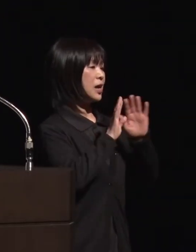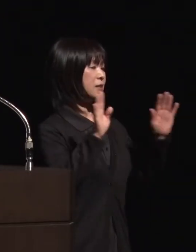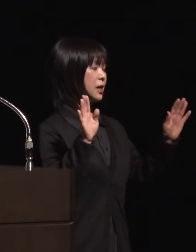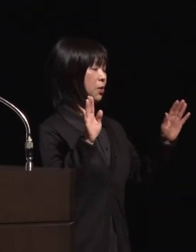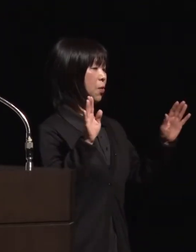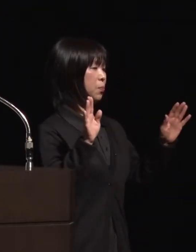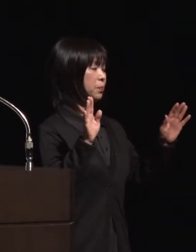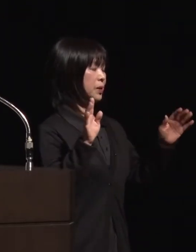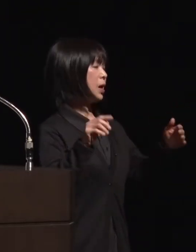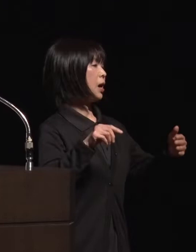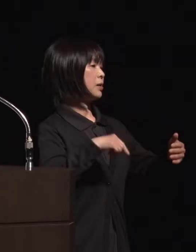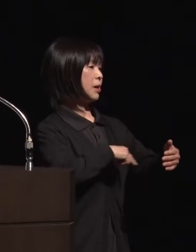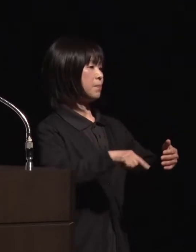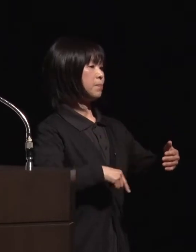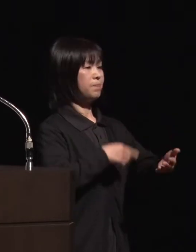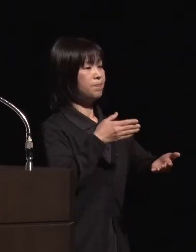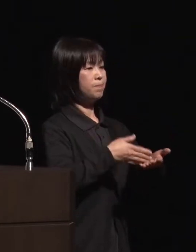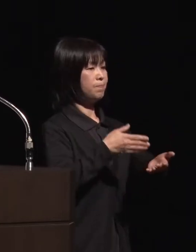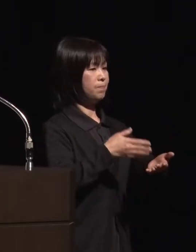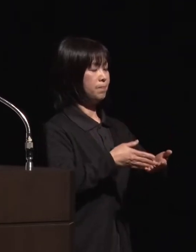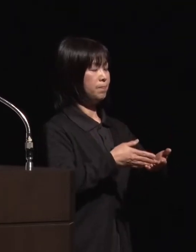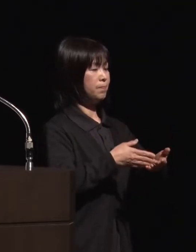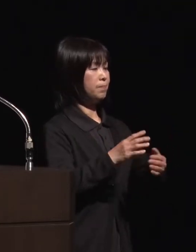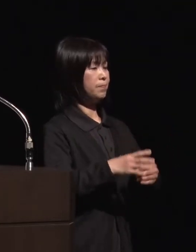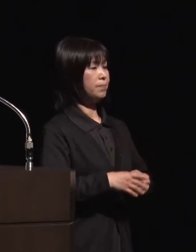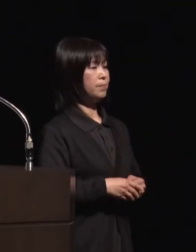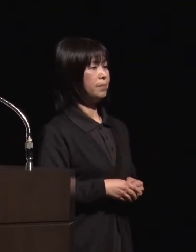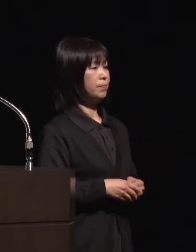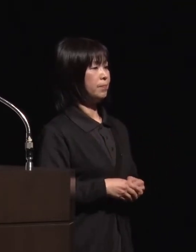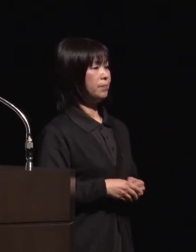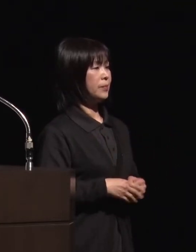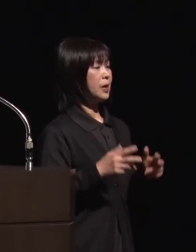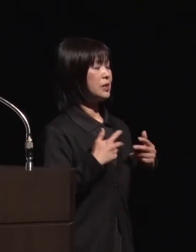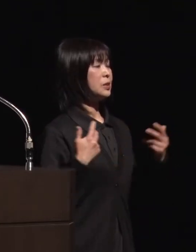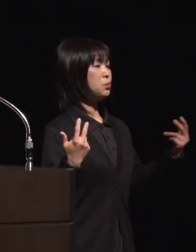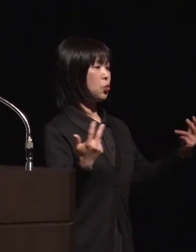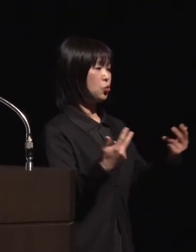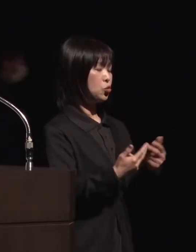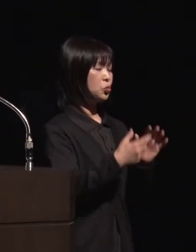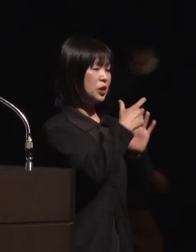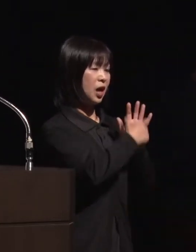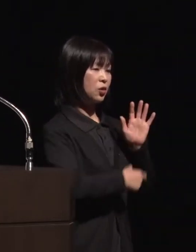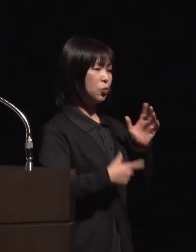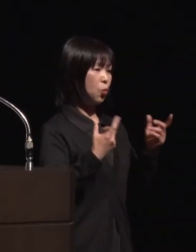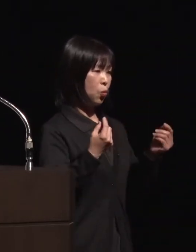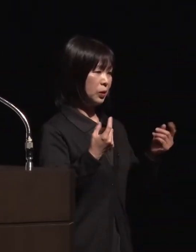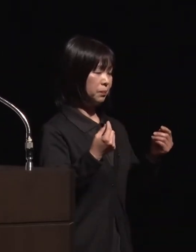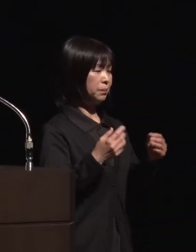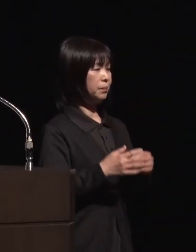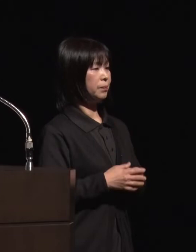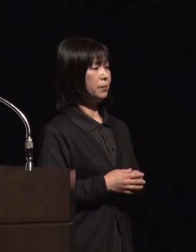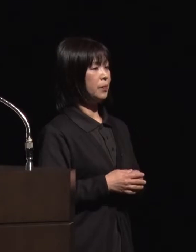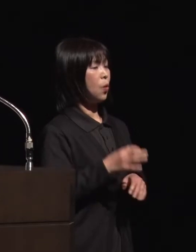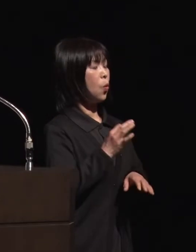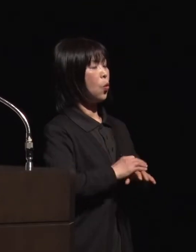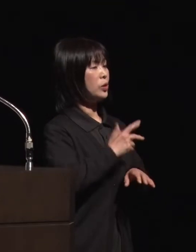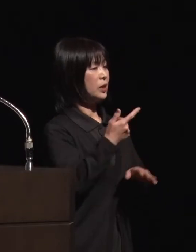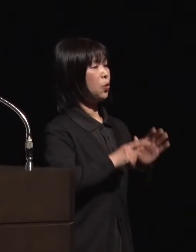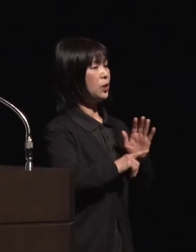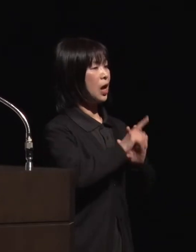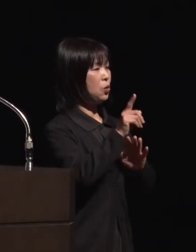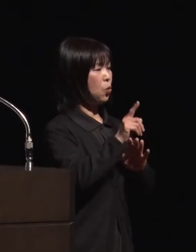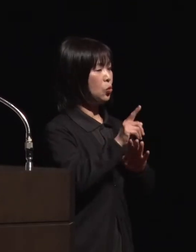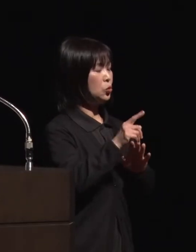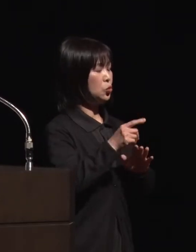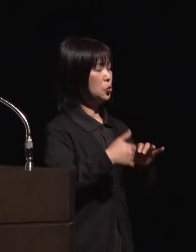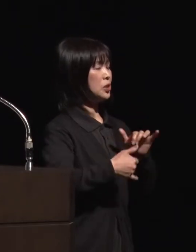って趣旨をご説明いたします。シンポジウムのタイトルにありますように、大分市を代表する